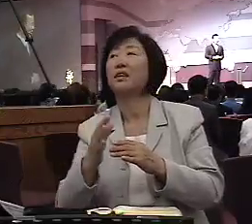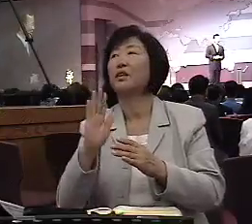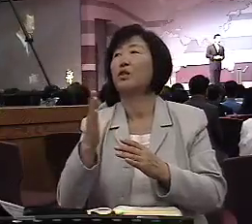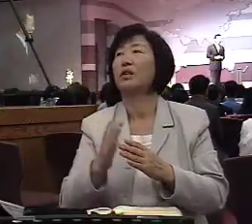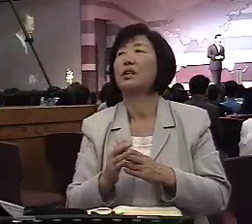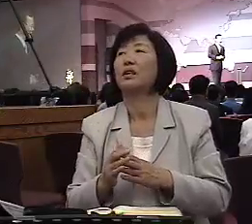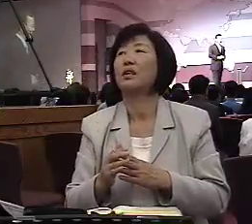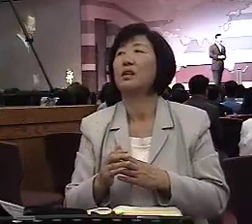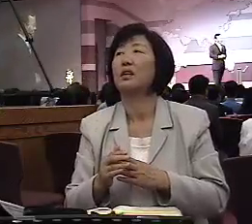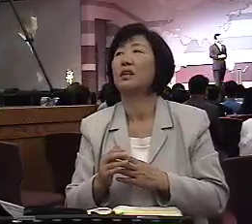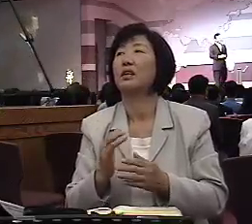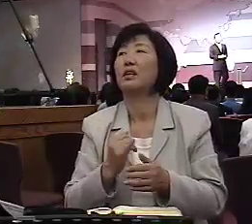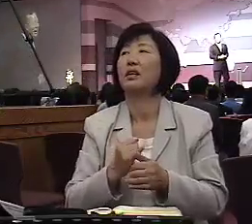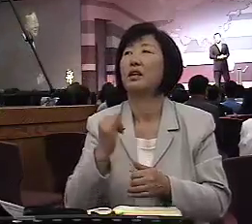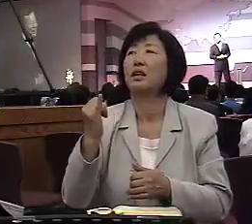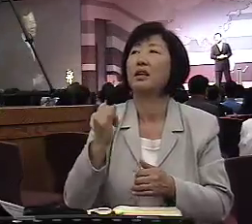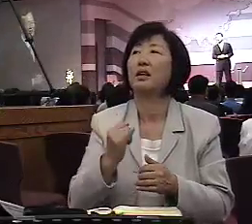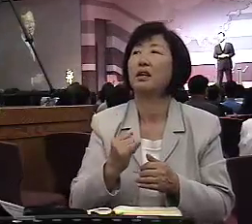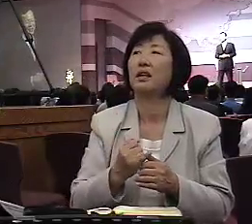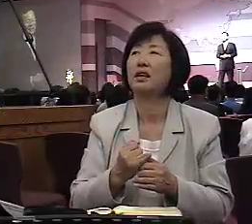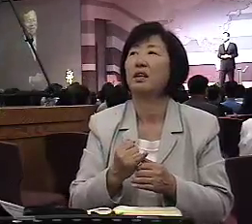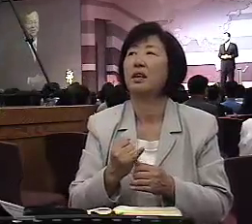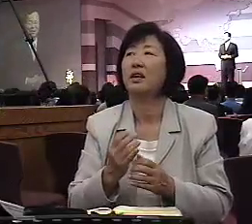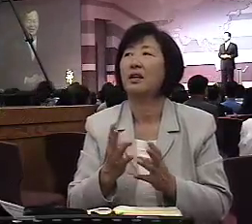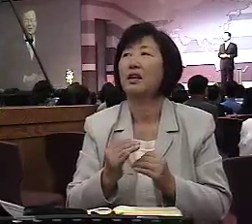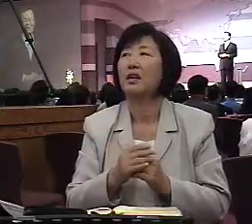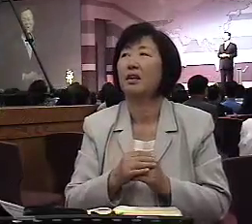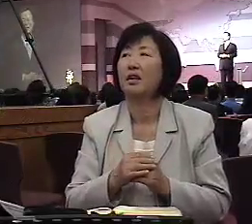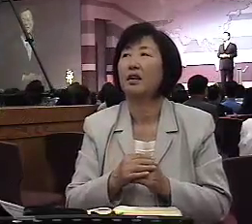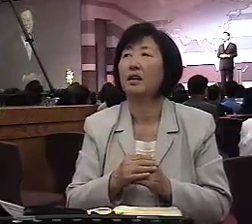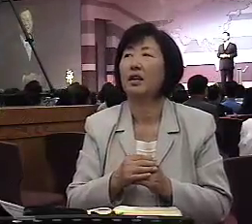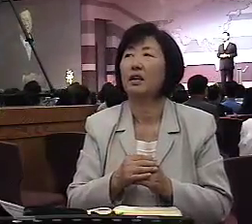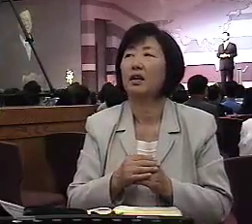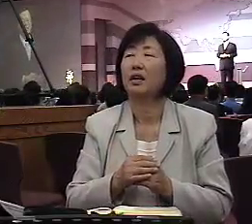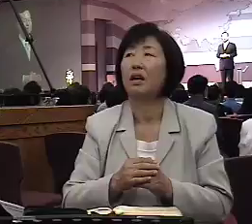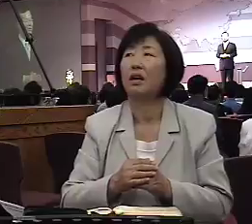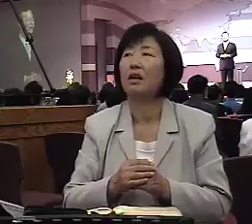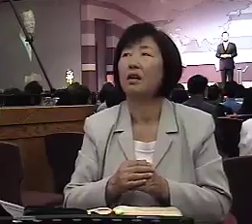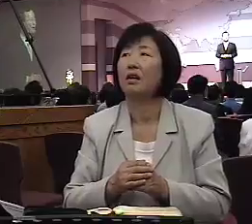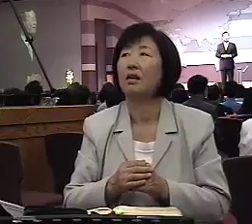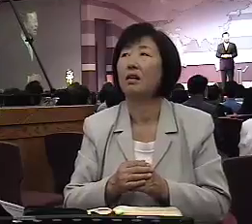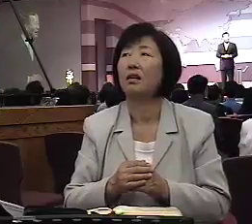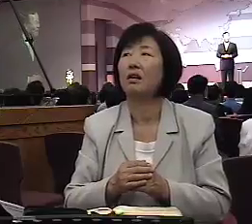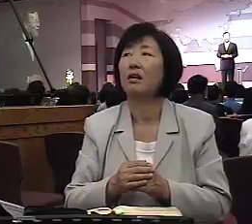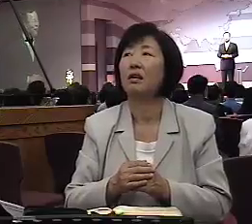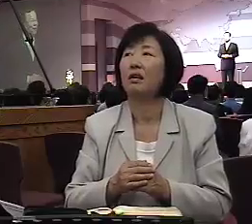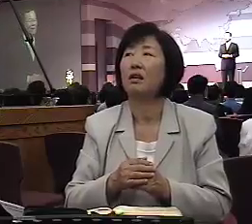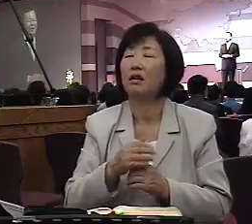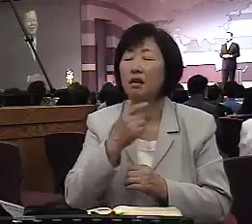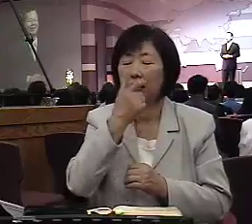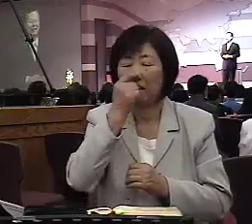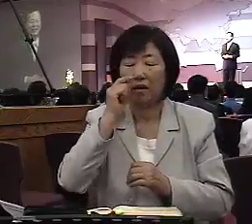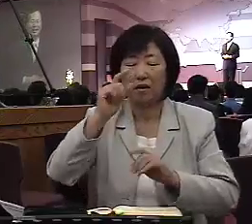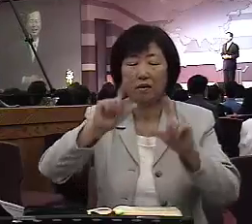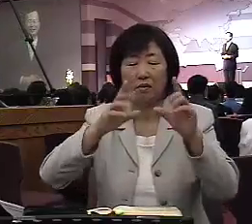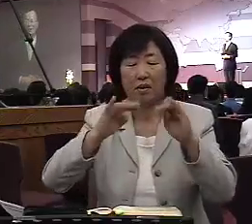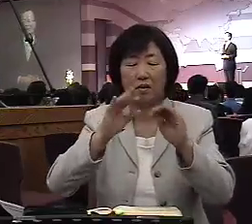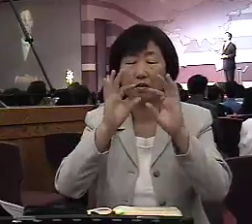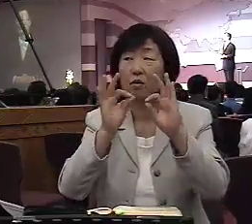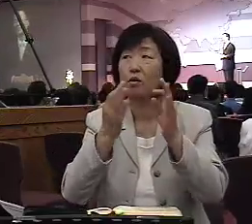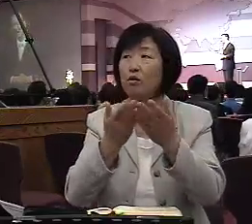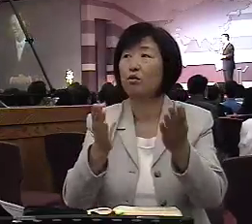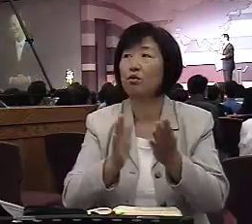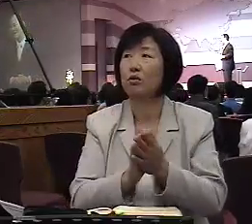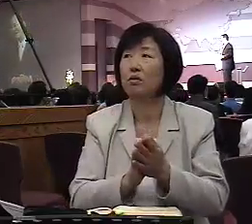보면 제 와이프 아이들이 머리 참 많았다 그래요. 좀 창상도만을 하는데 참 미숙한 모습 많이 보이고 그래